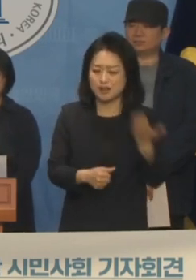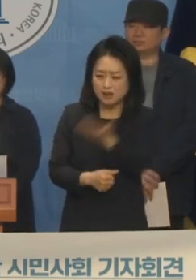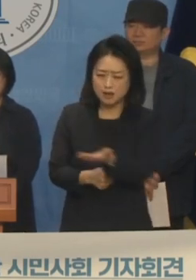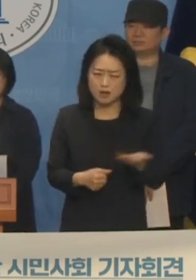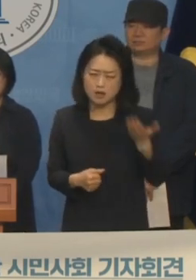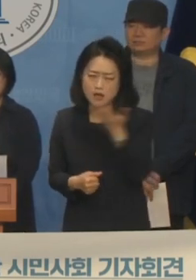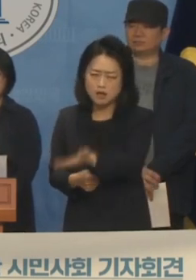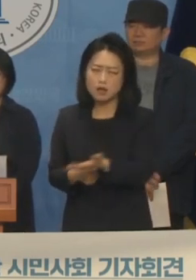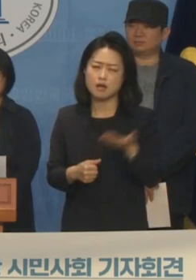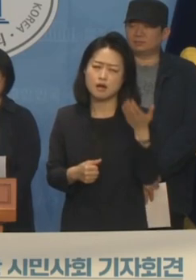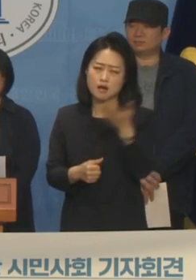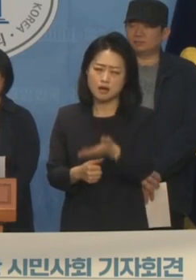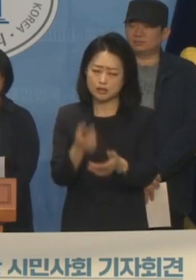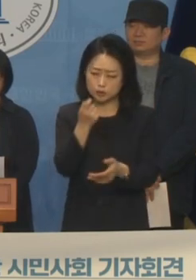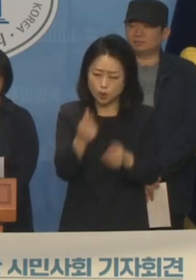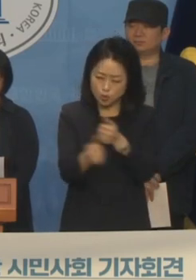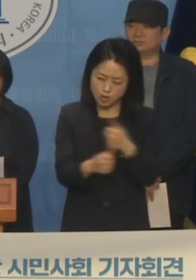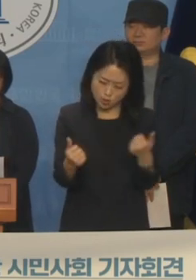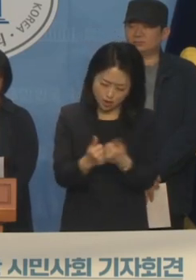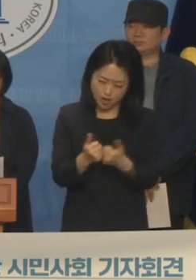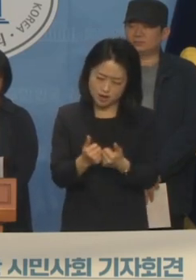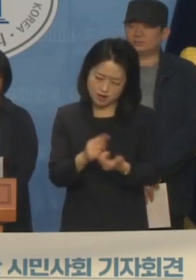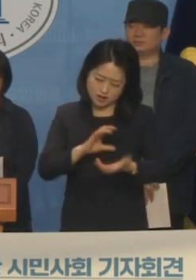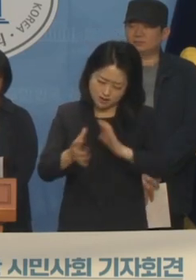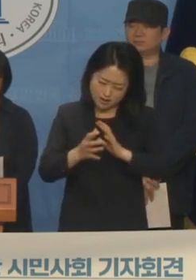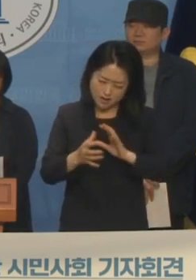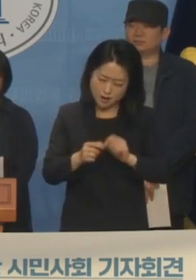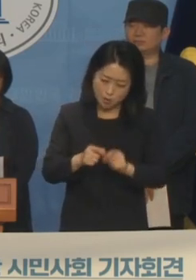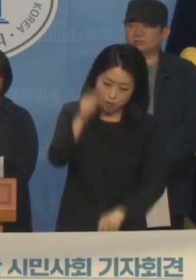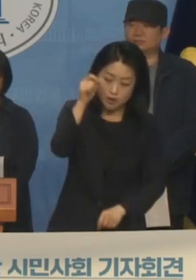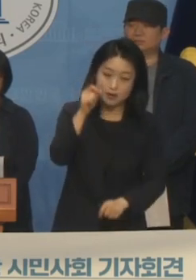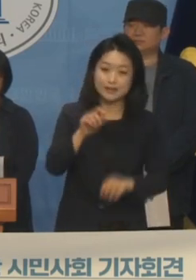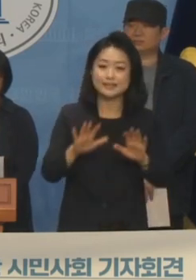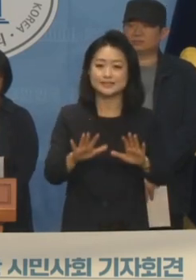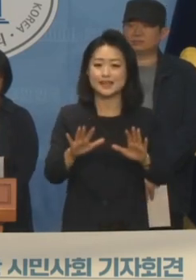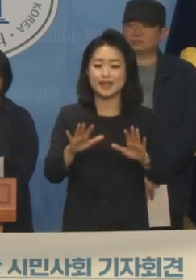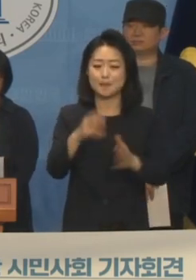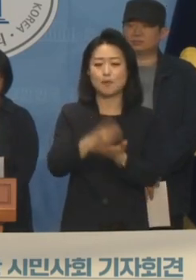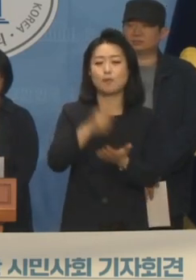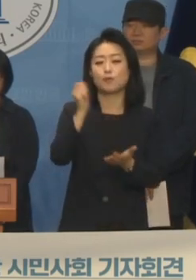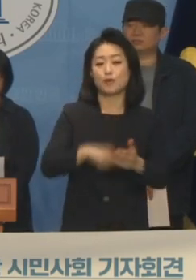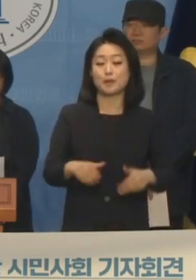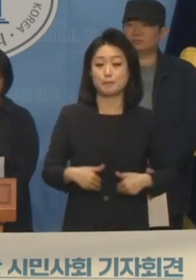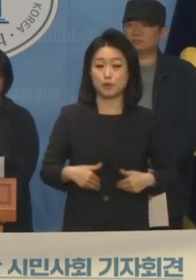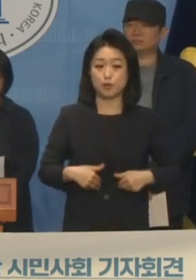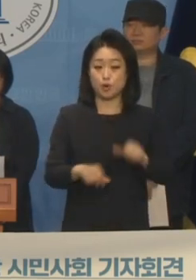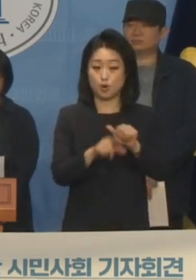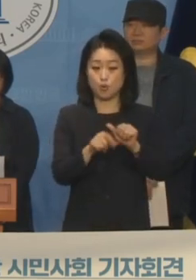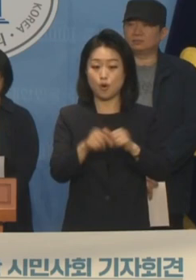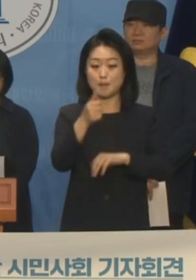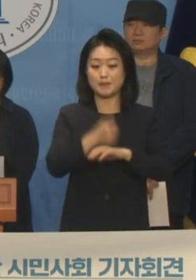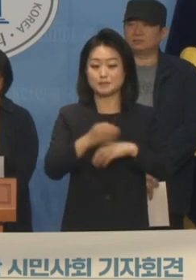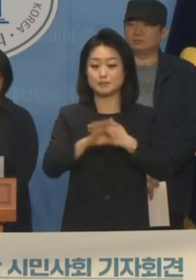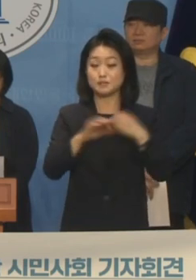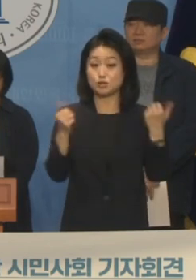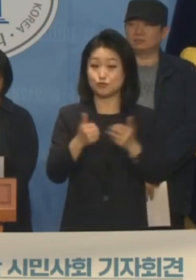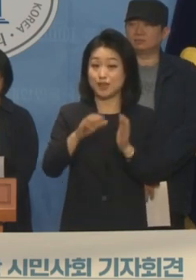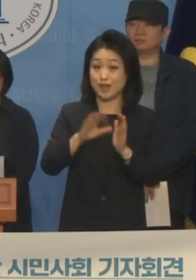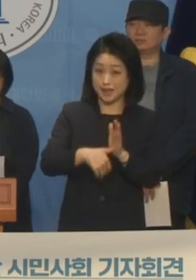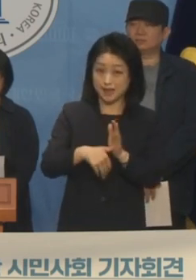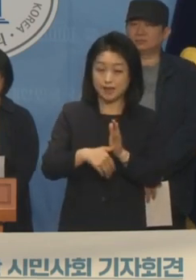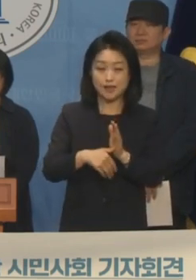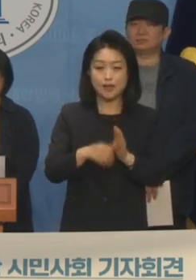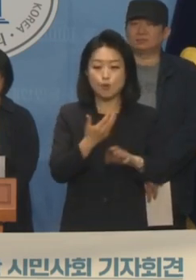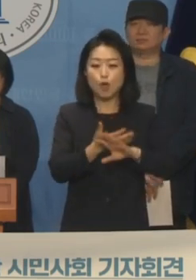차례 이어졌습니다. 이제는 마무리를 져야 합니다. 5월 마지막 임시국회에서 외국인 아동